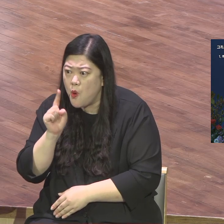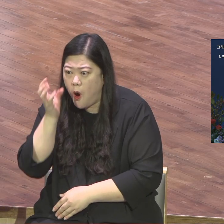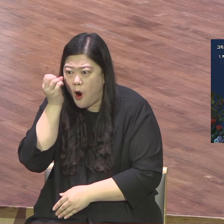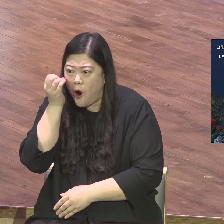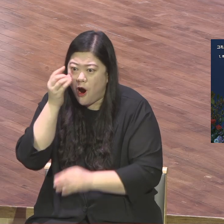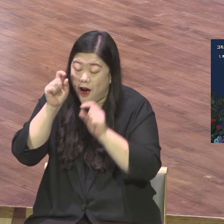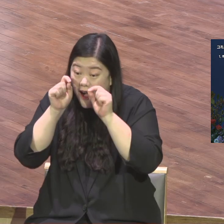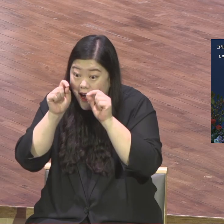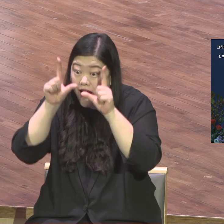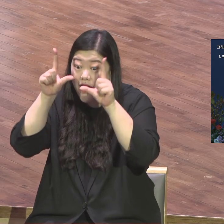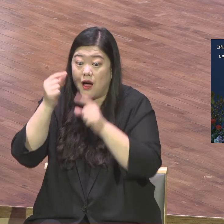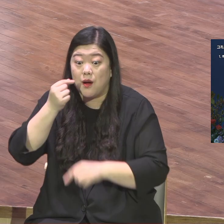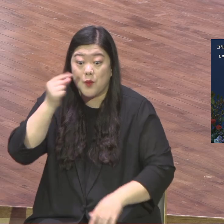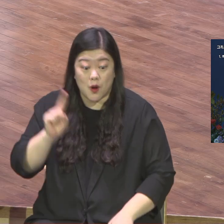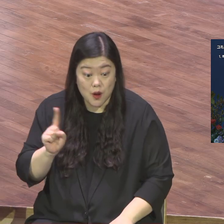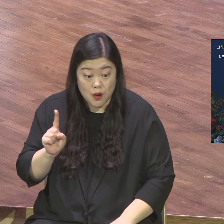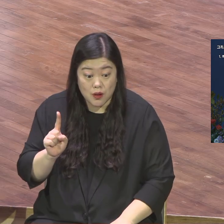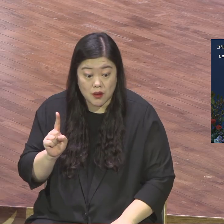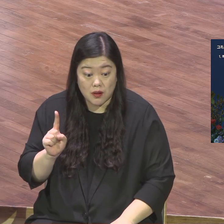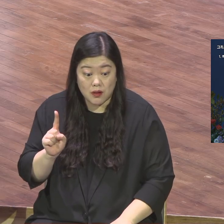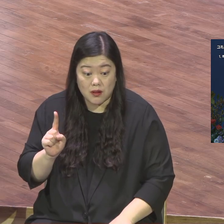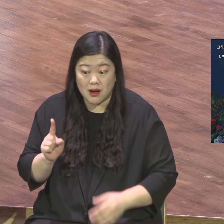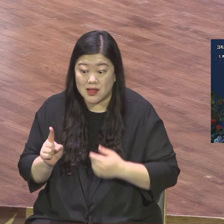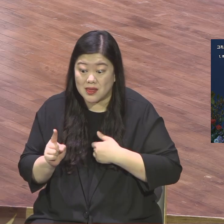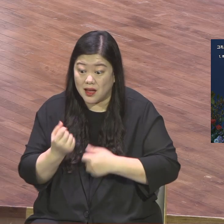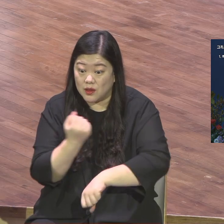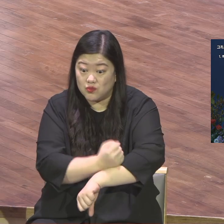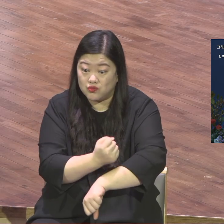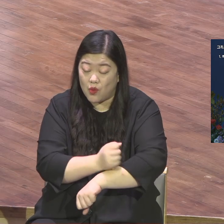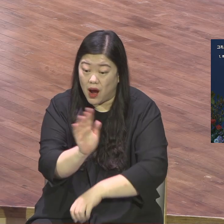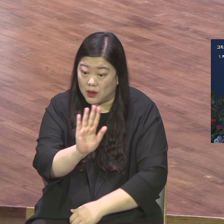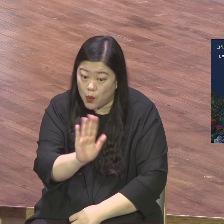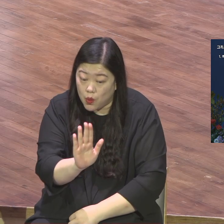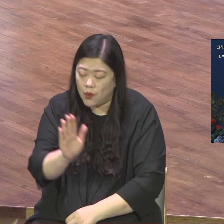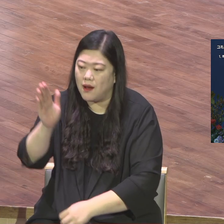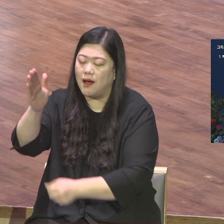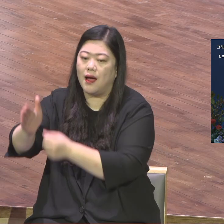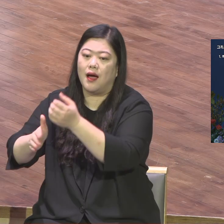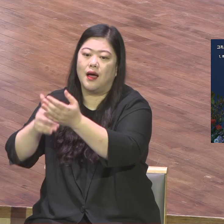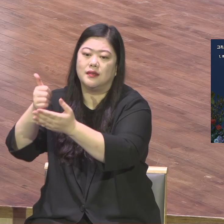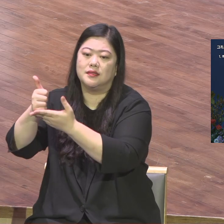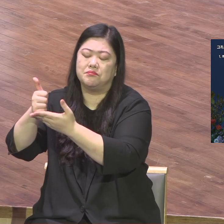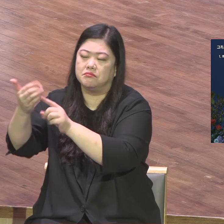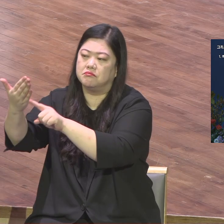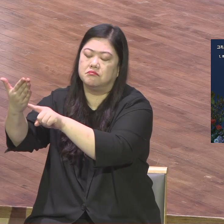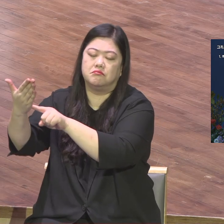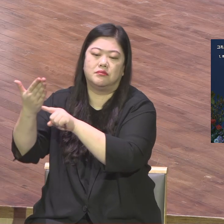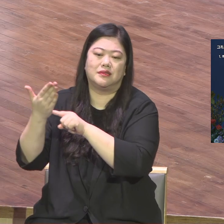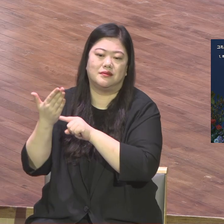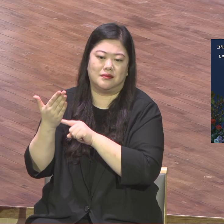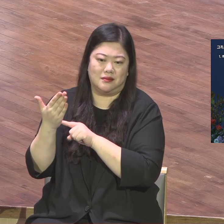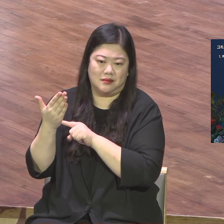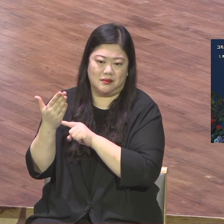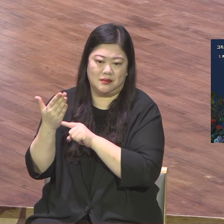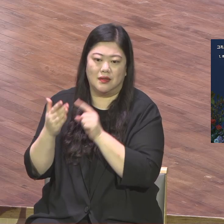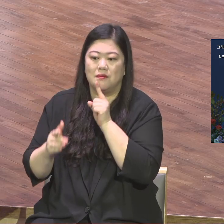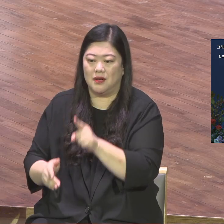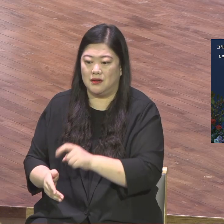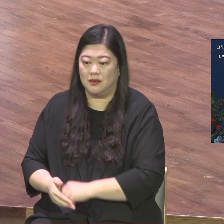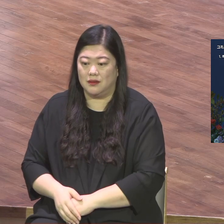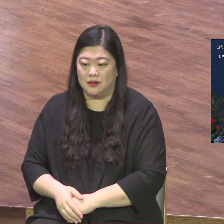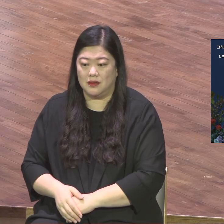아니라 성령의 나타나심, 그랬어요. 성령의 나타나심이라는 사실을 밝혔습니다. 성령께서